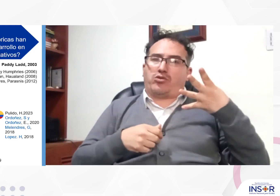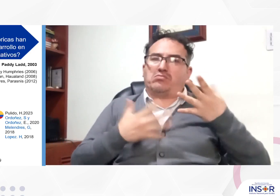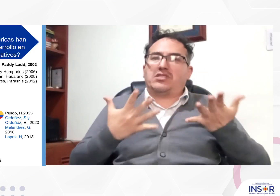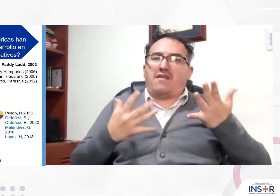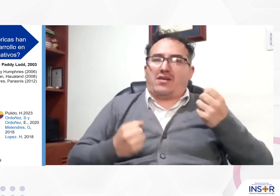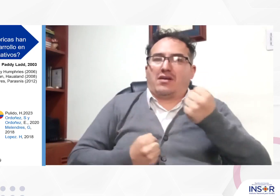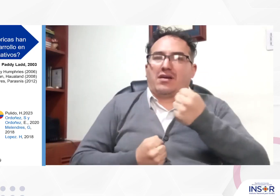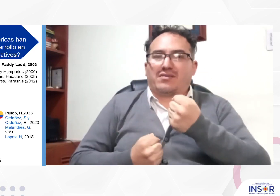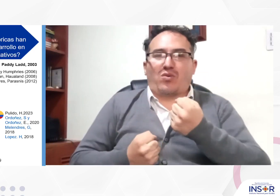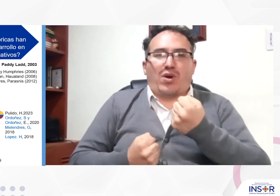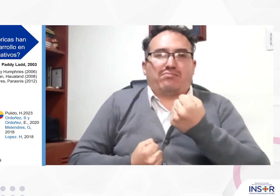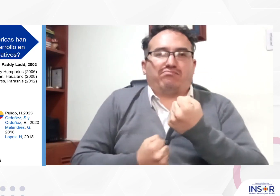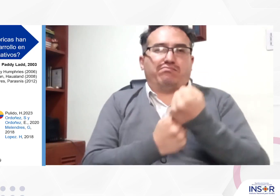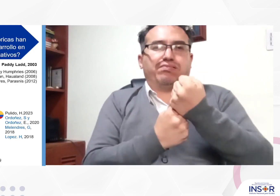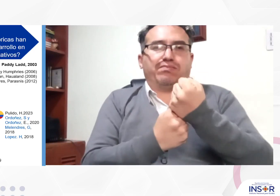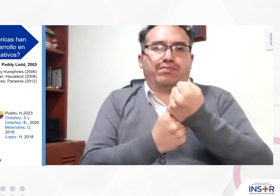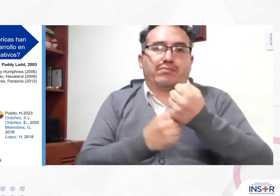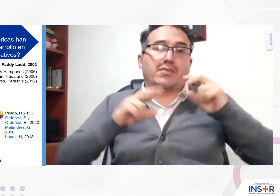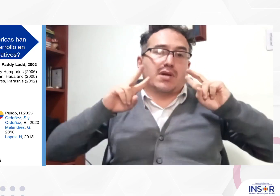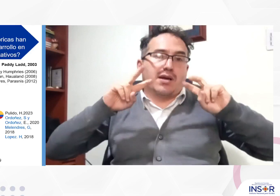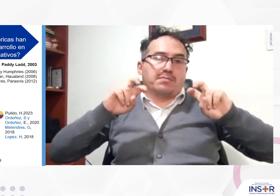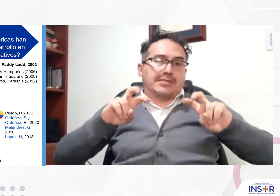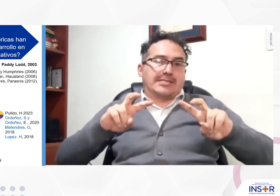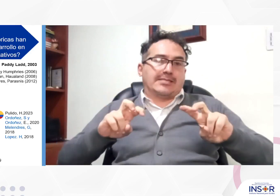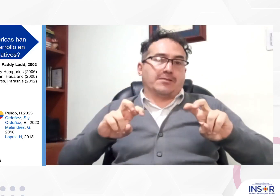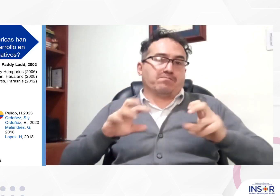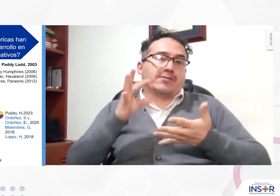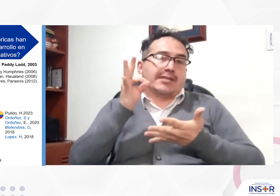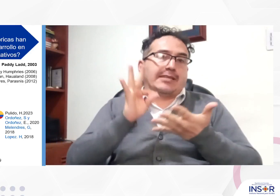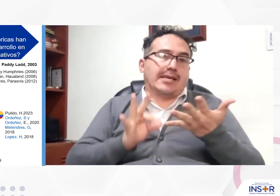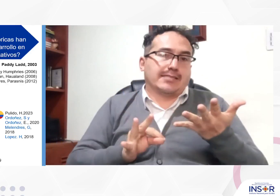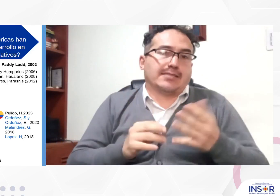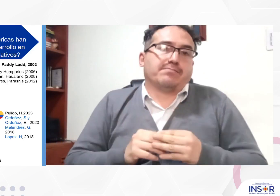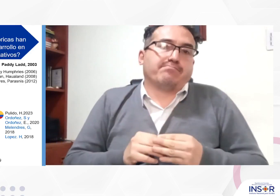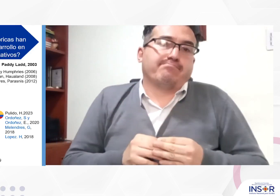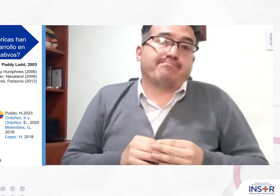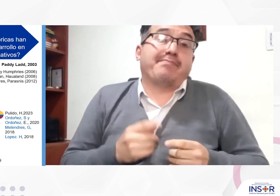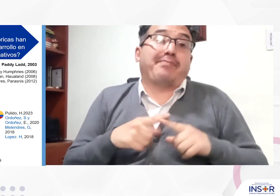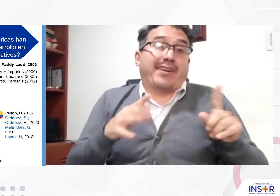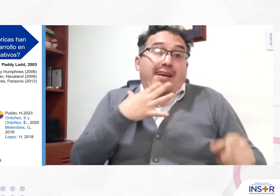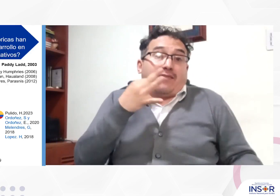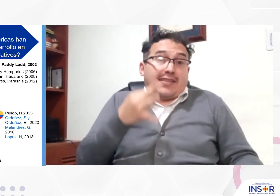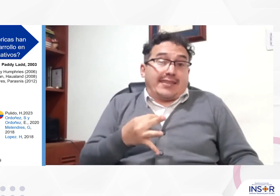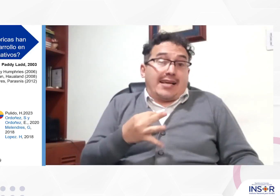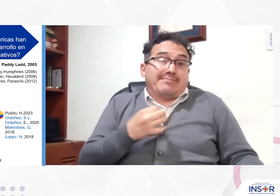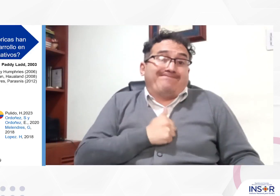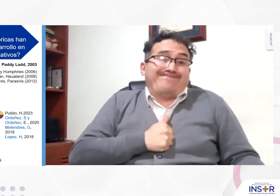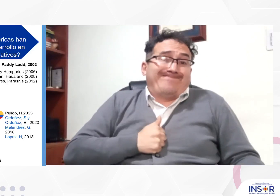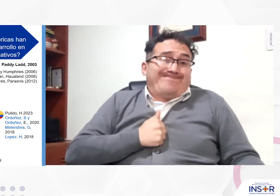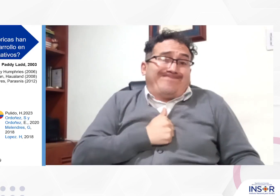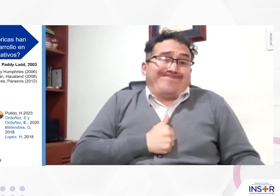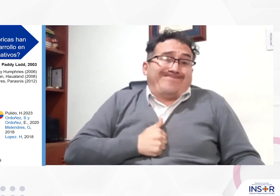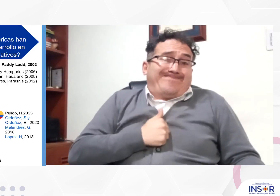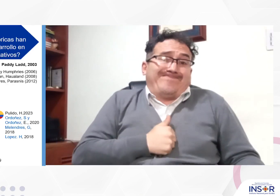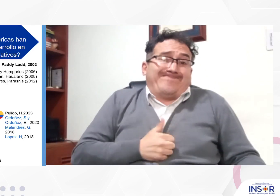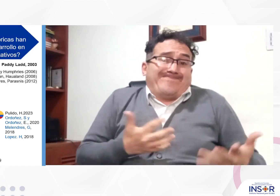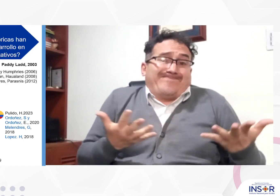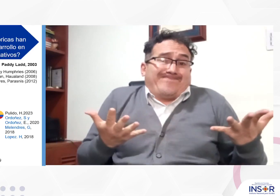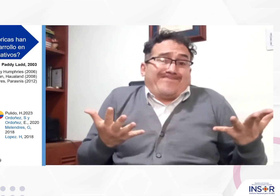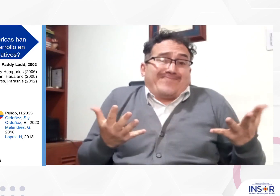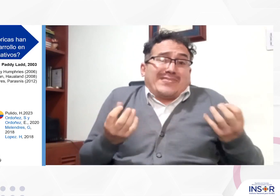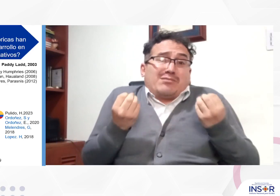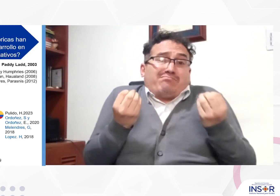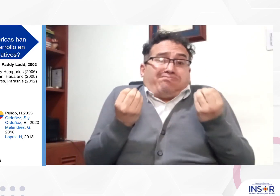para tener esas obras en el español, aunque el original pues obviamente recoge más temas y se convierte en esos fundamentos que yo he elegido también para